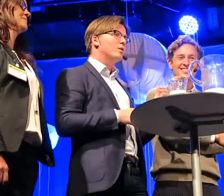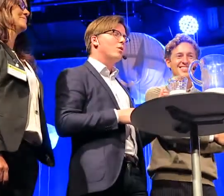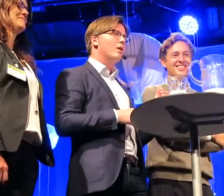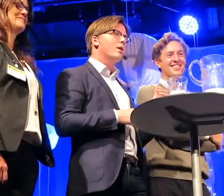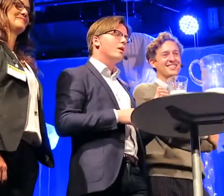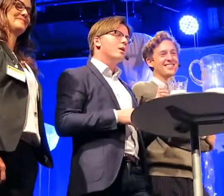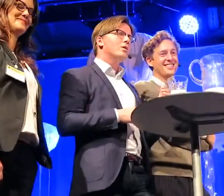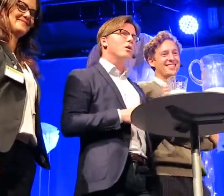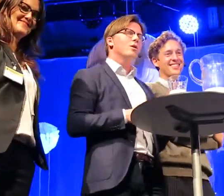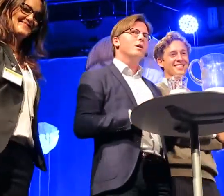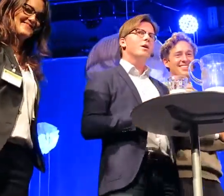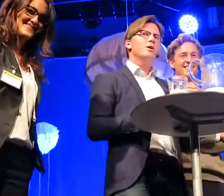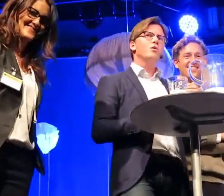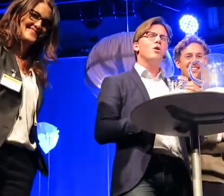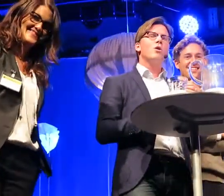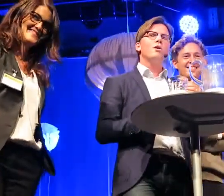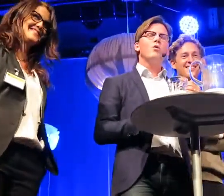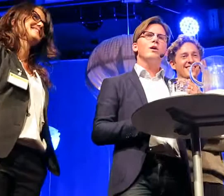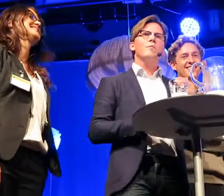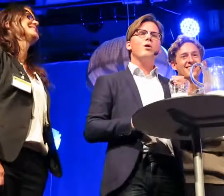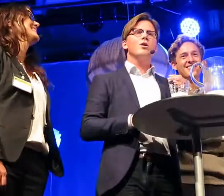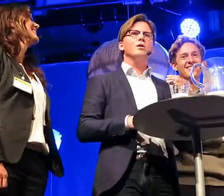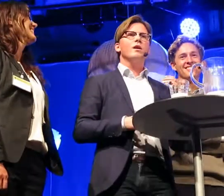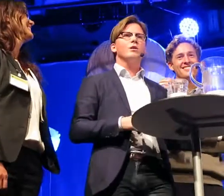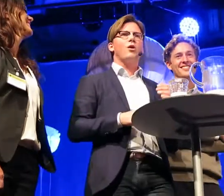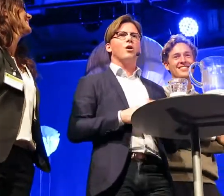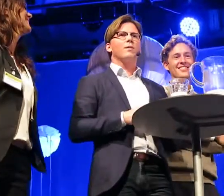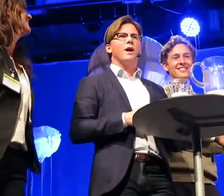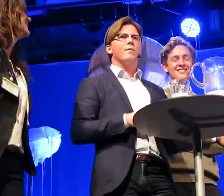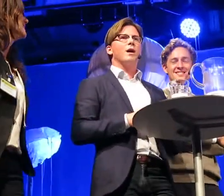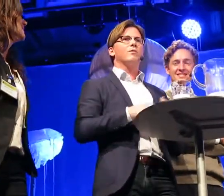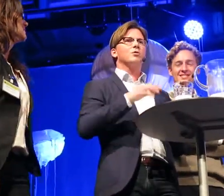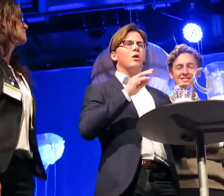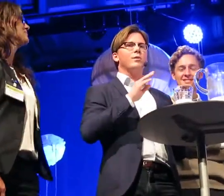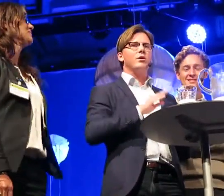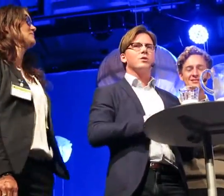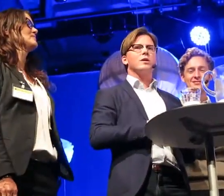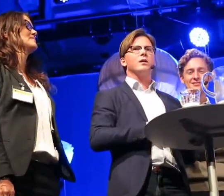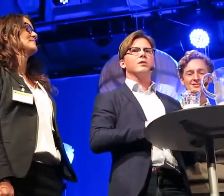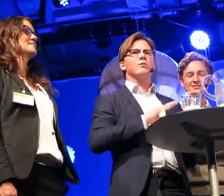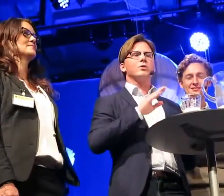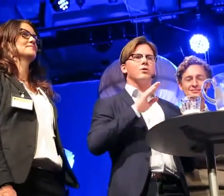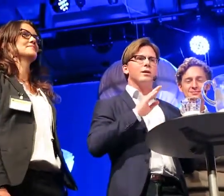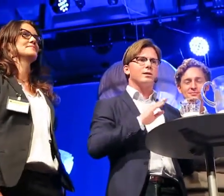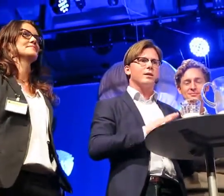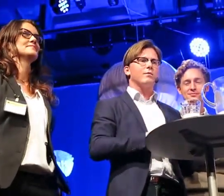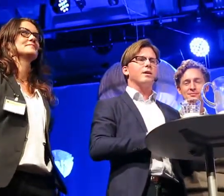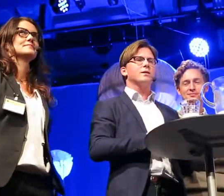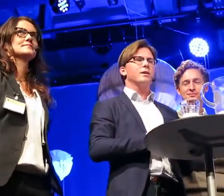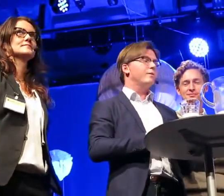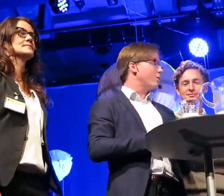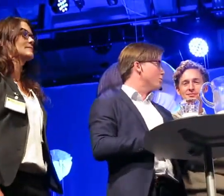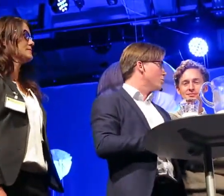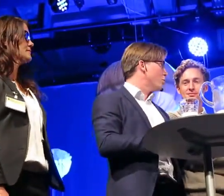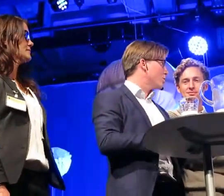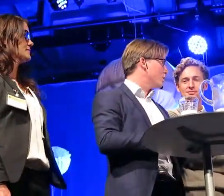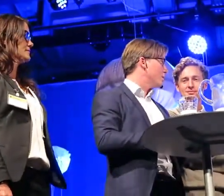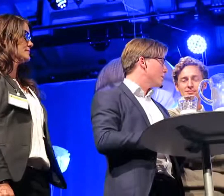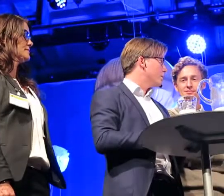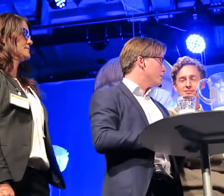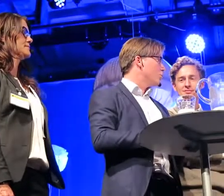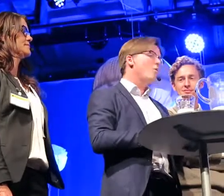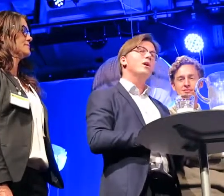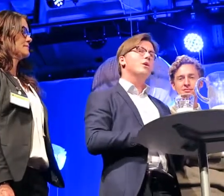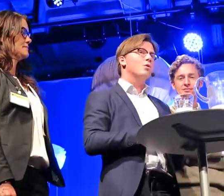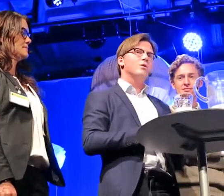när jag började tala. Jag kommer ihåg när jag började tala om det här med att vi skulle ha miljöskatter, vi skulle ha skatteväxling, det var 20 år